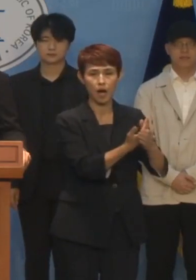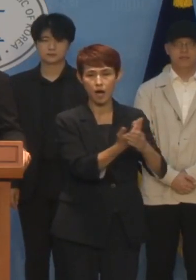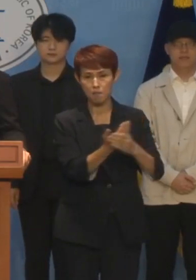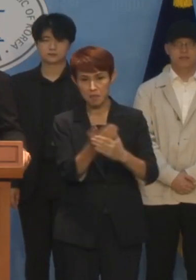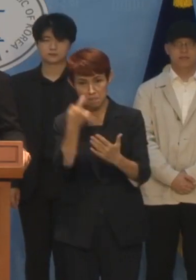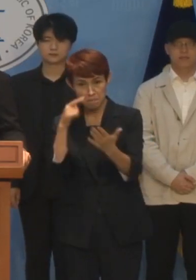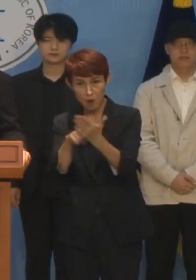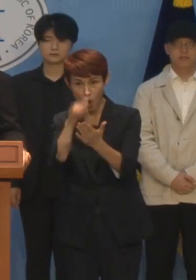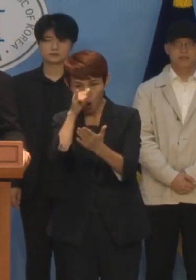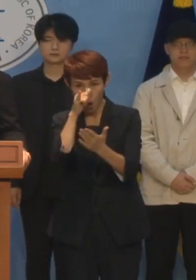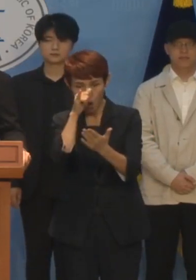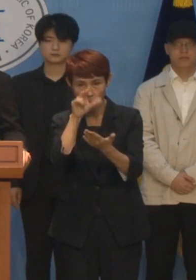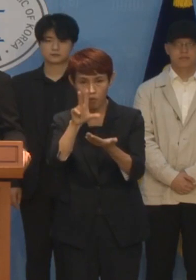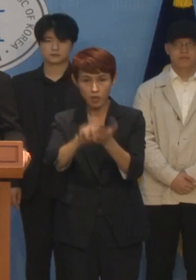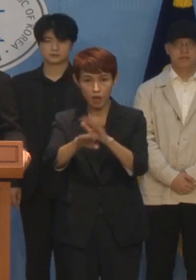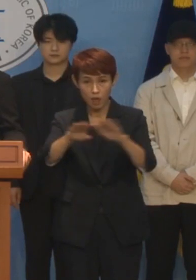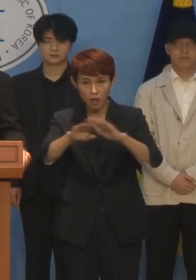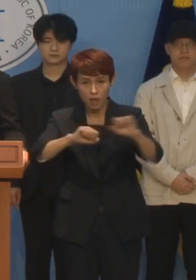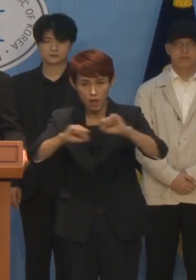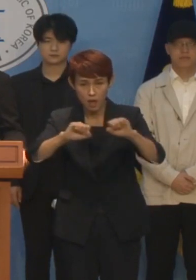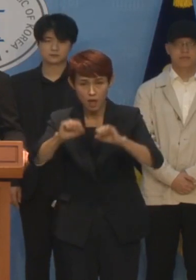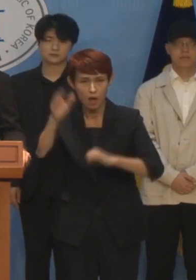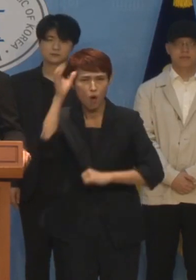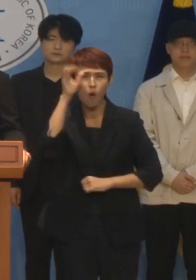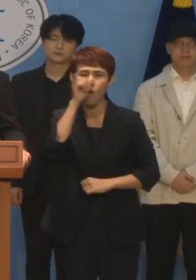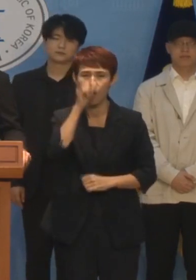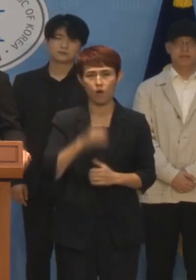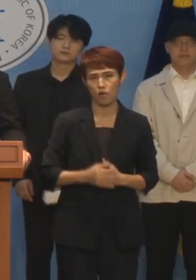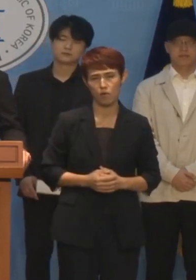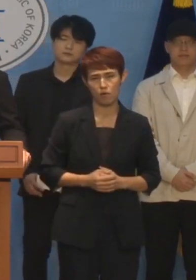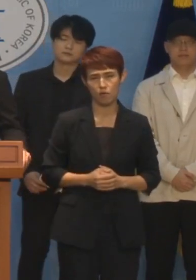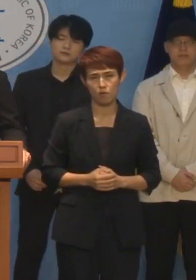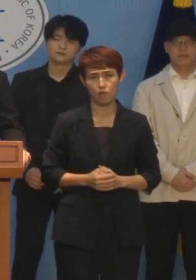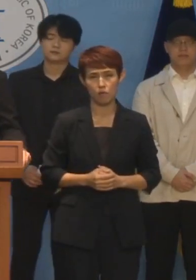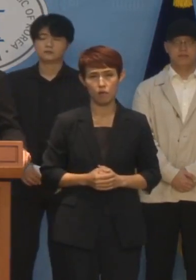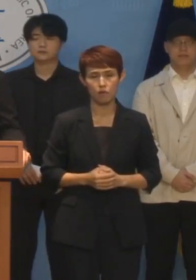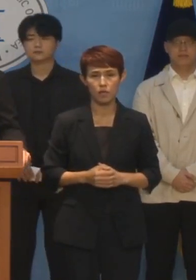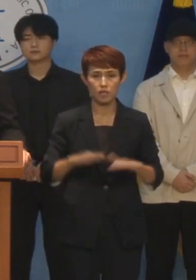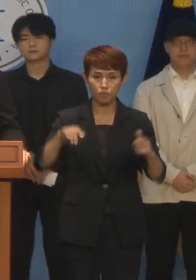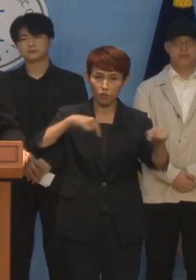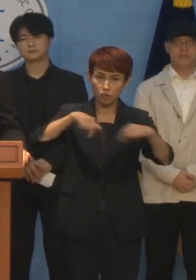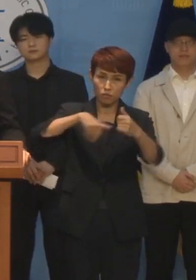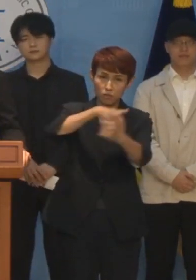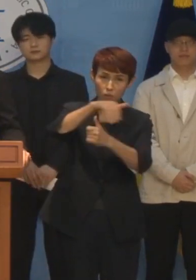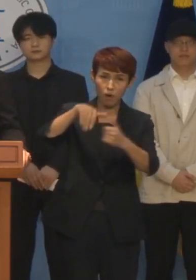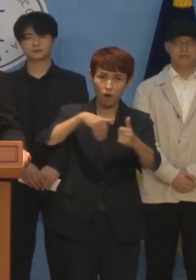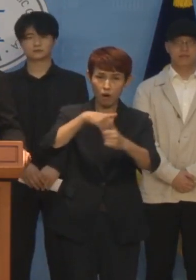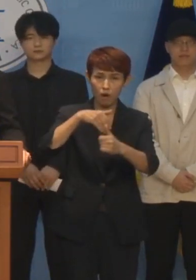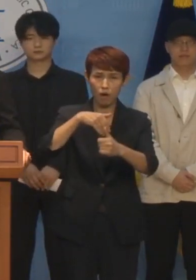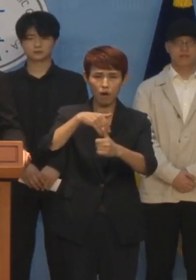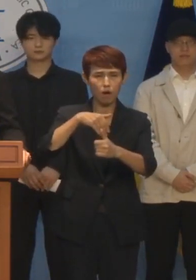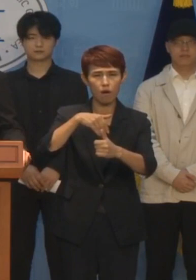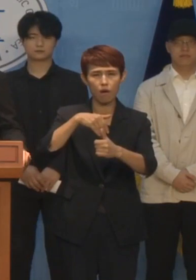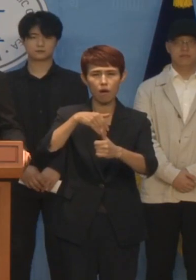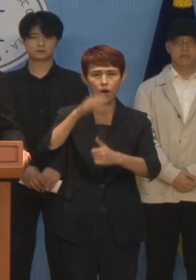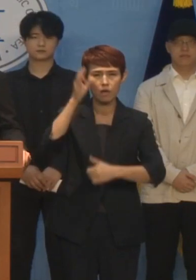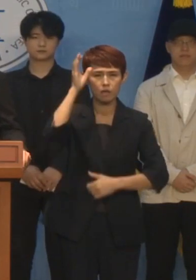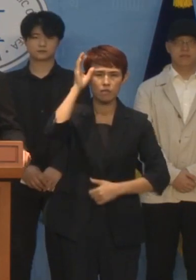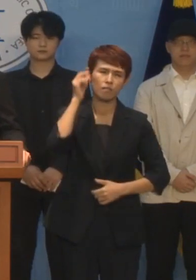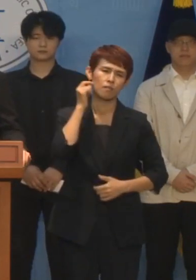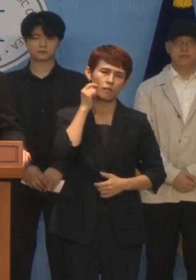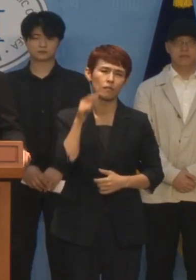대응한다는 합리적 기대가 있기 때문입니다. 그러나 형 정치권의 행태는 이러한 기대를 점차 저버리고